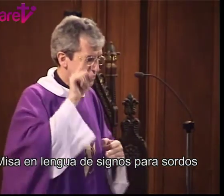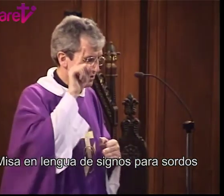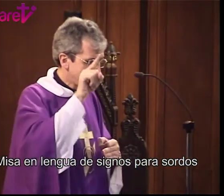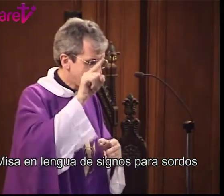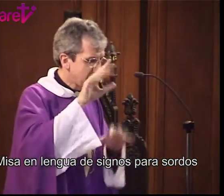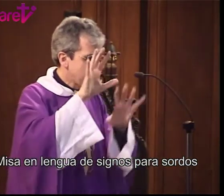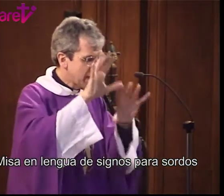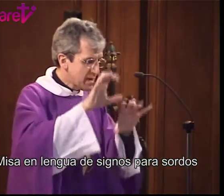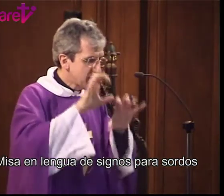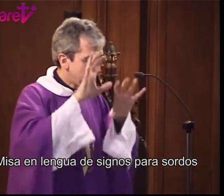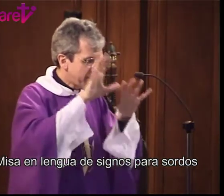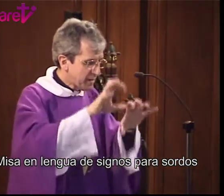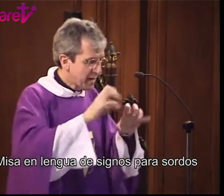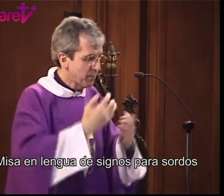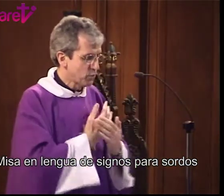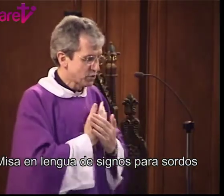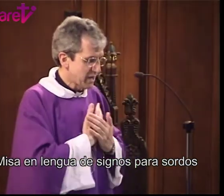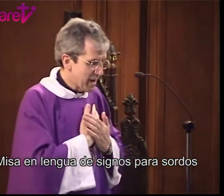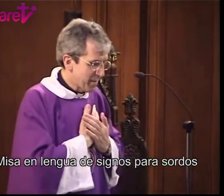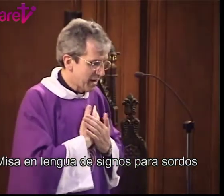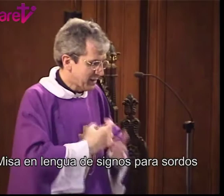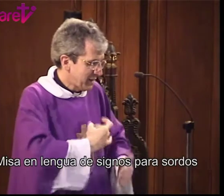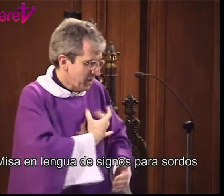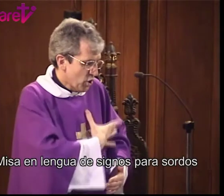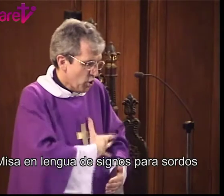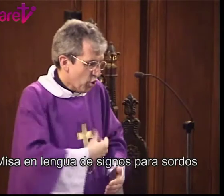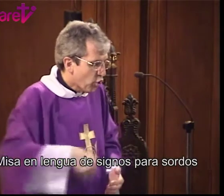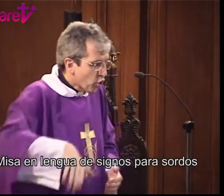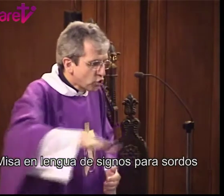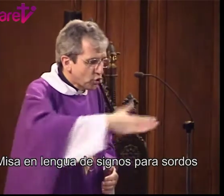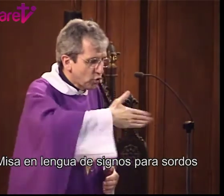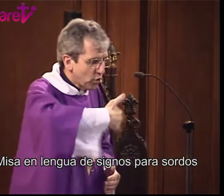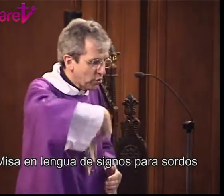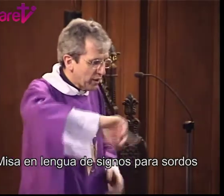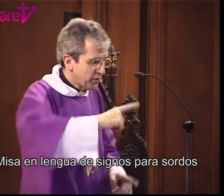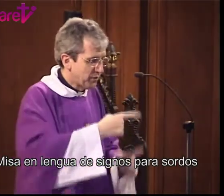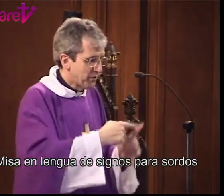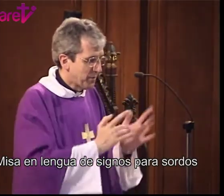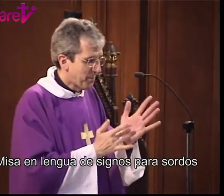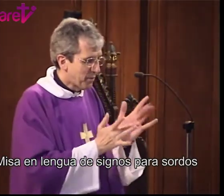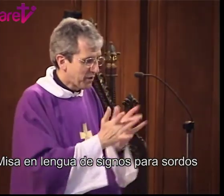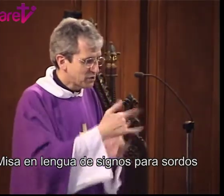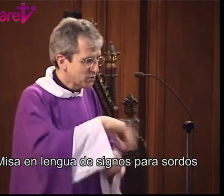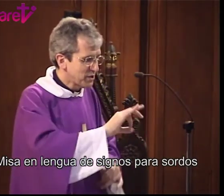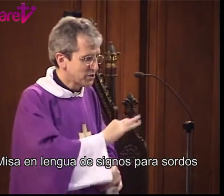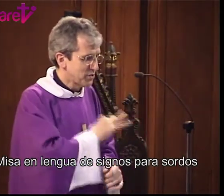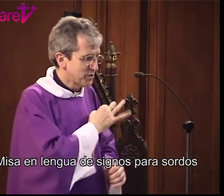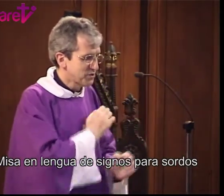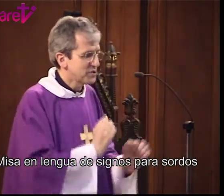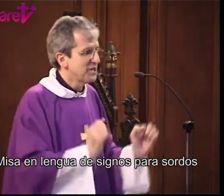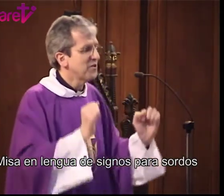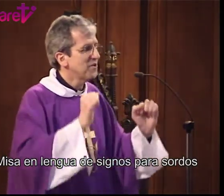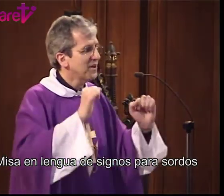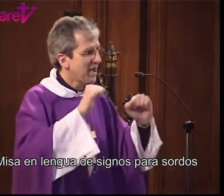ti y aprendamos a amarte con todo el corazón. Por Jesucristo nuestro Señor. Amén.